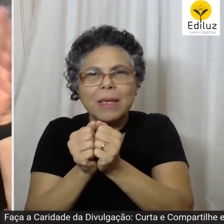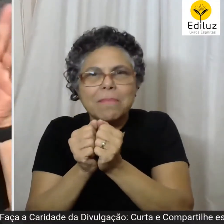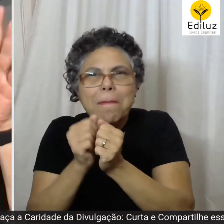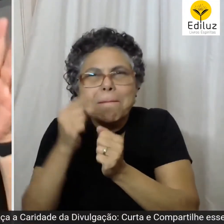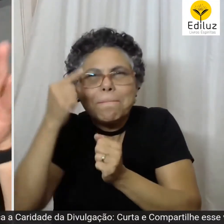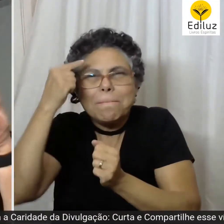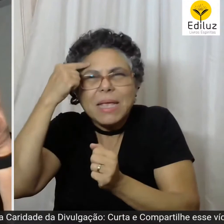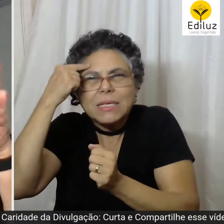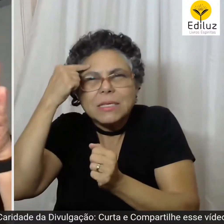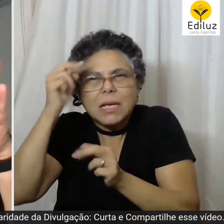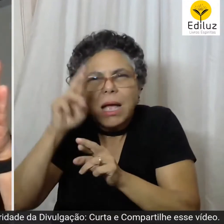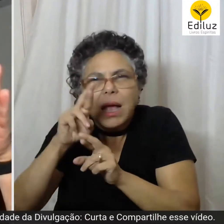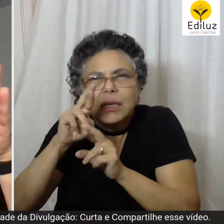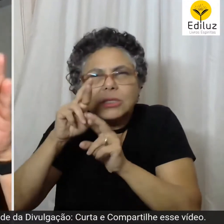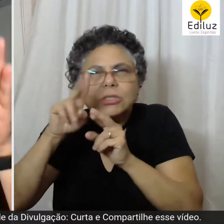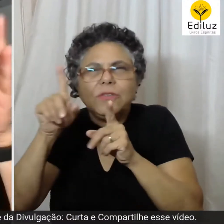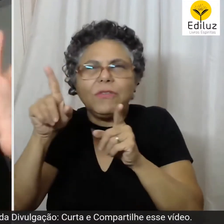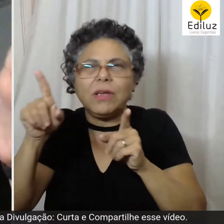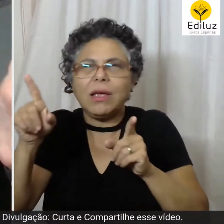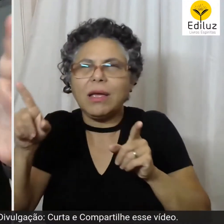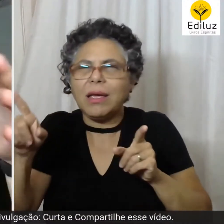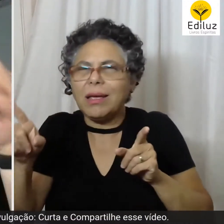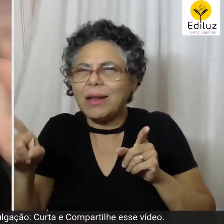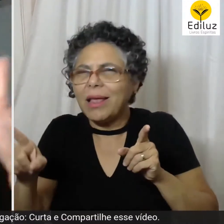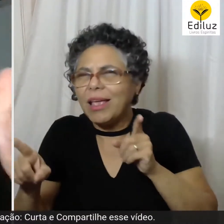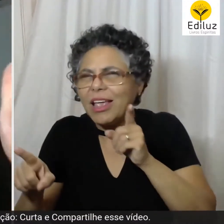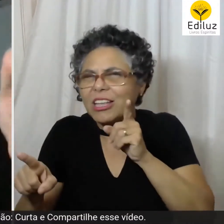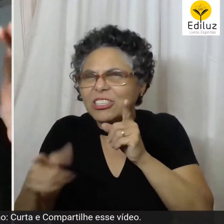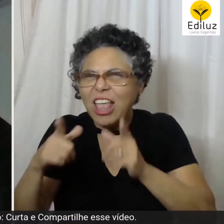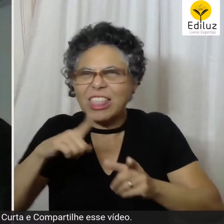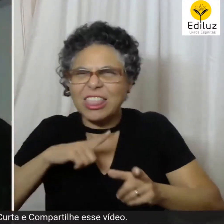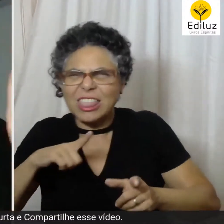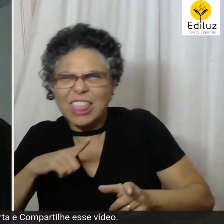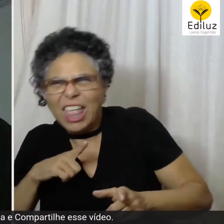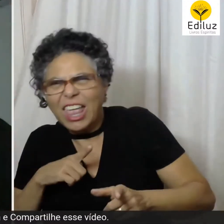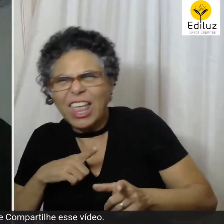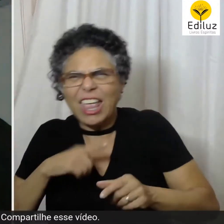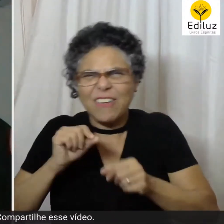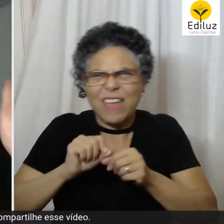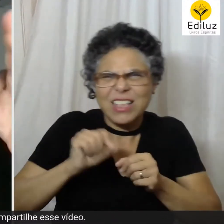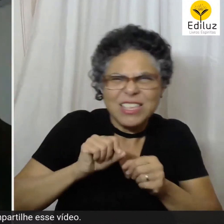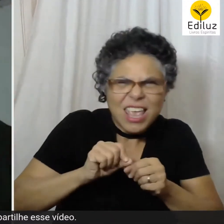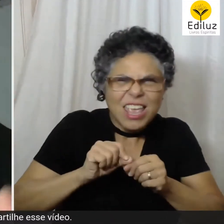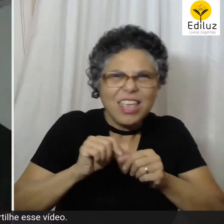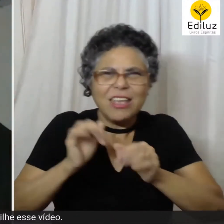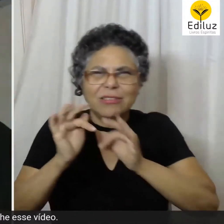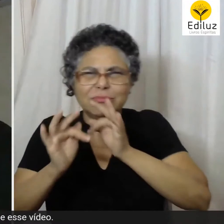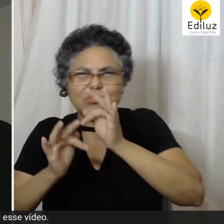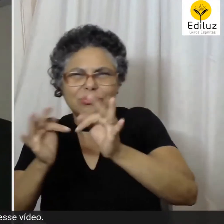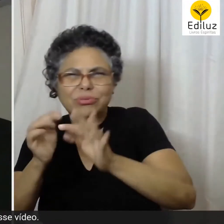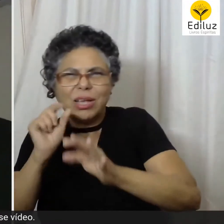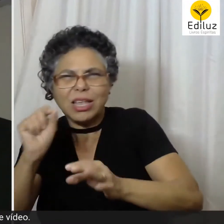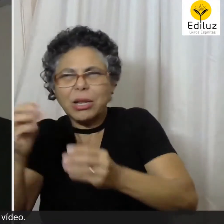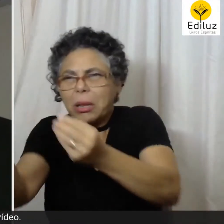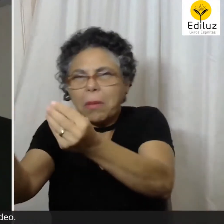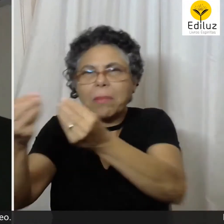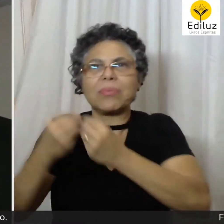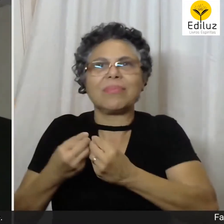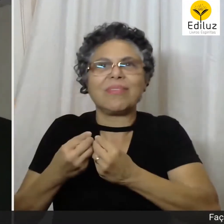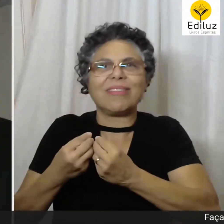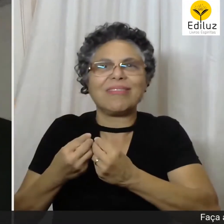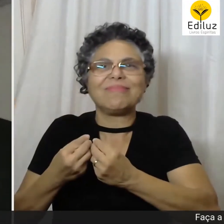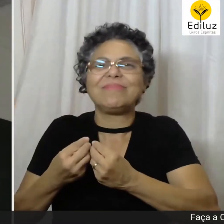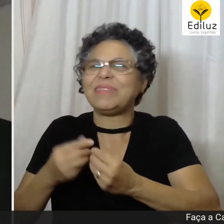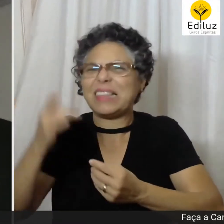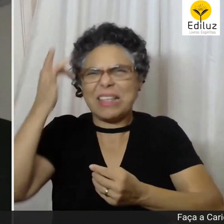mobilize todos os recursos para ter, ser ou fazer aquilo que me é colocado. Não é